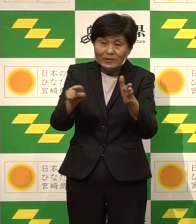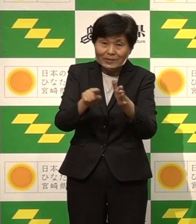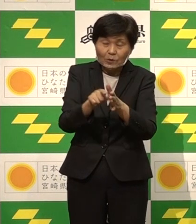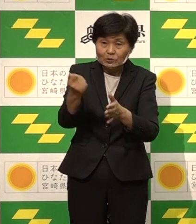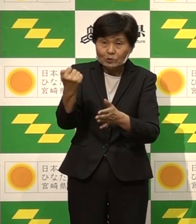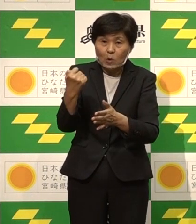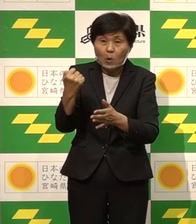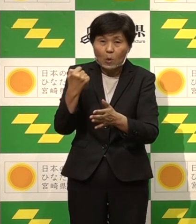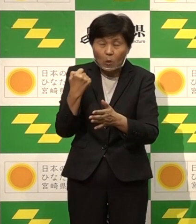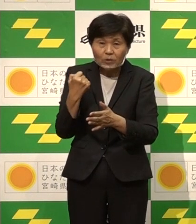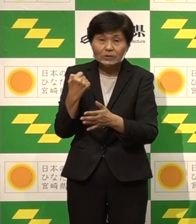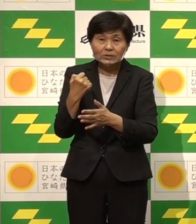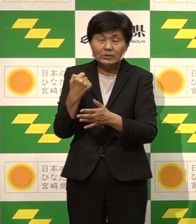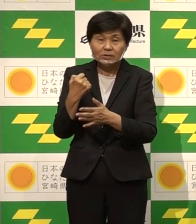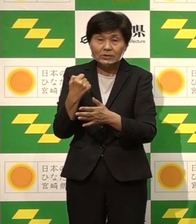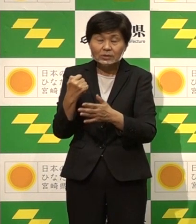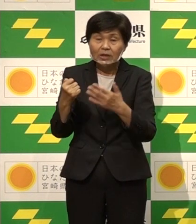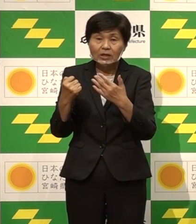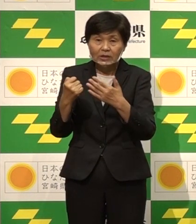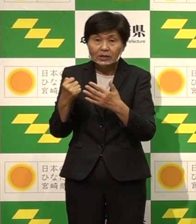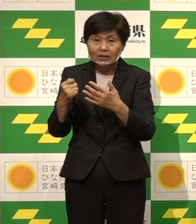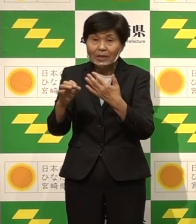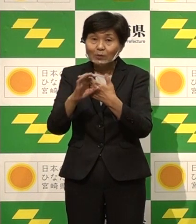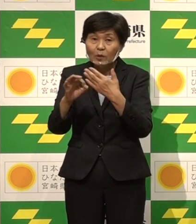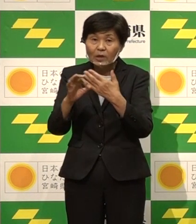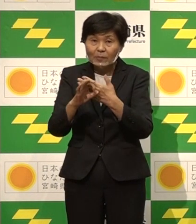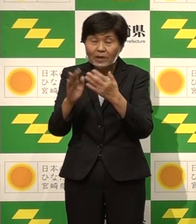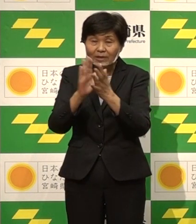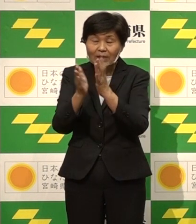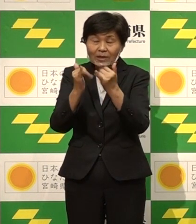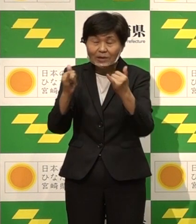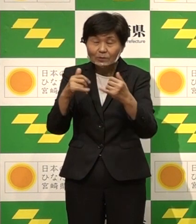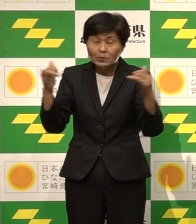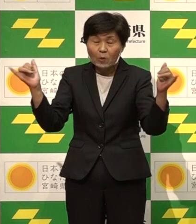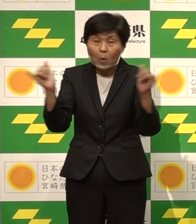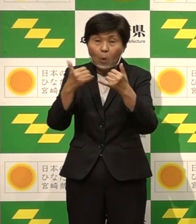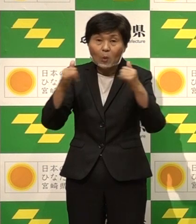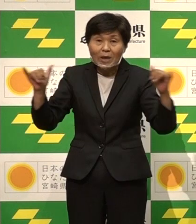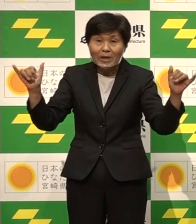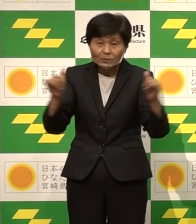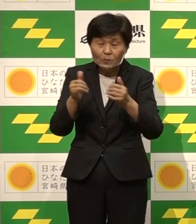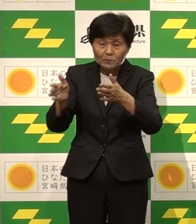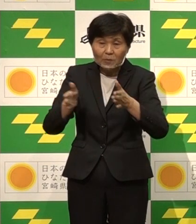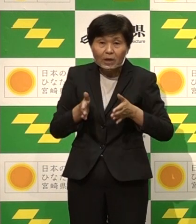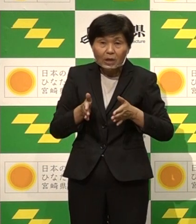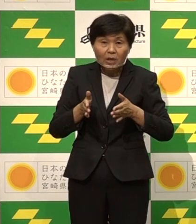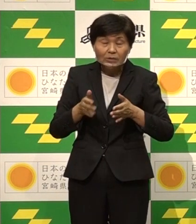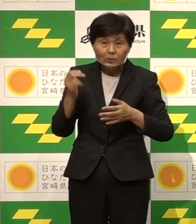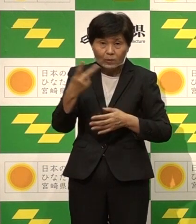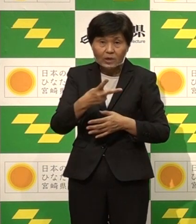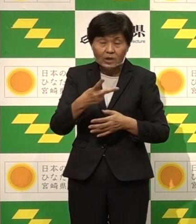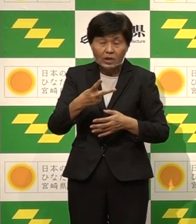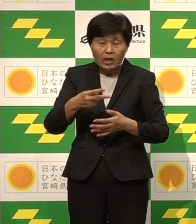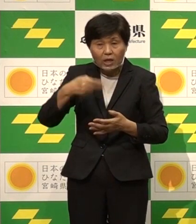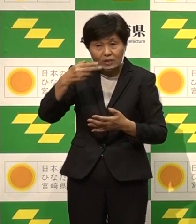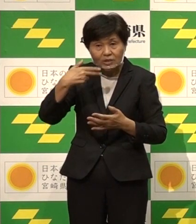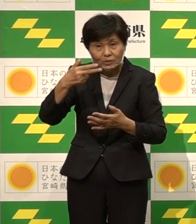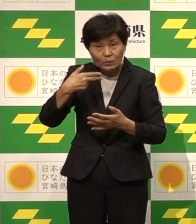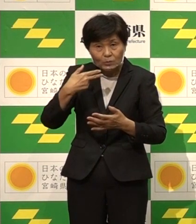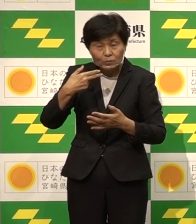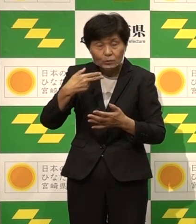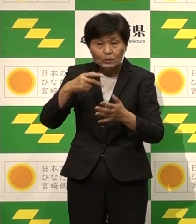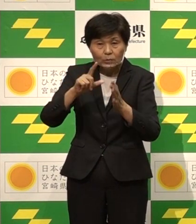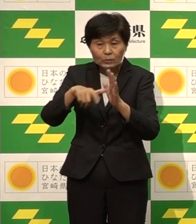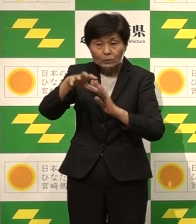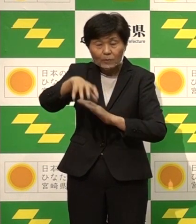ていましたような、例えば県外との往来についての自粛を求めるだとかですね、飲食の場面での